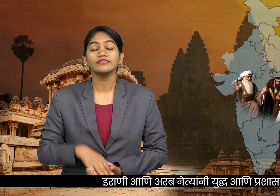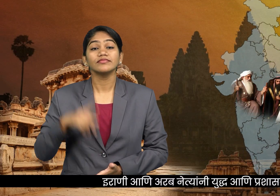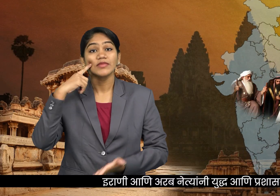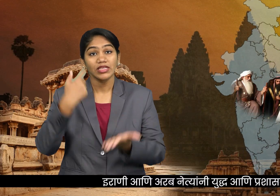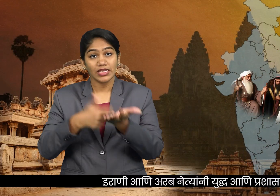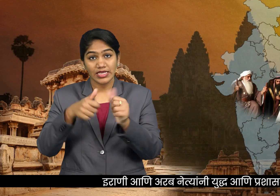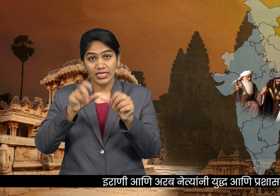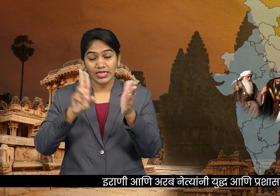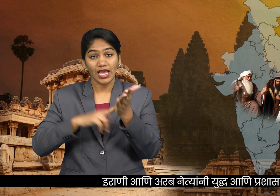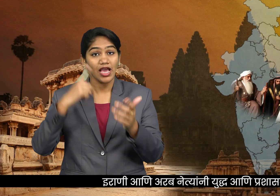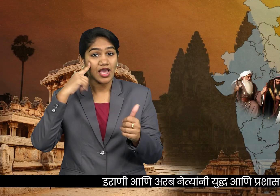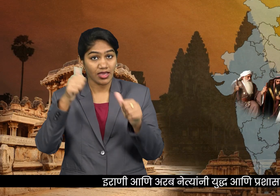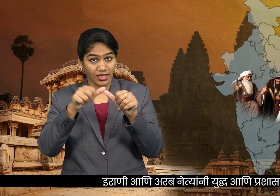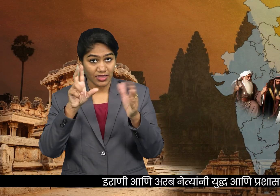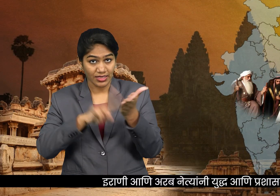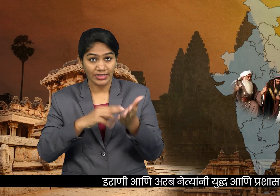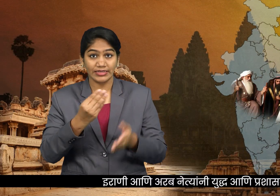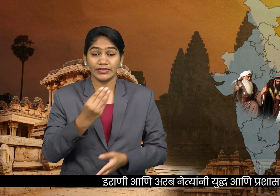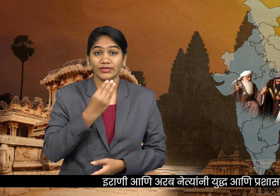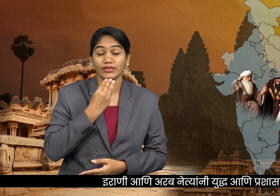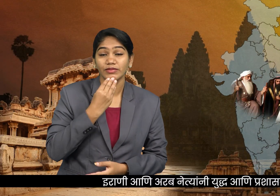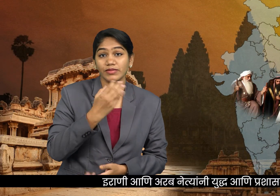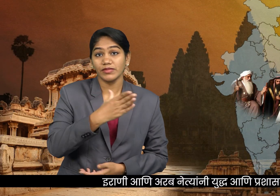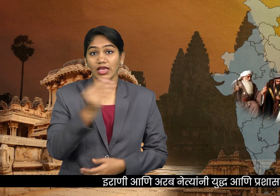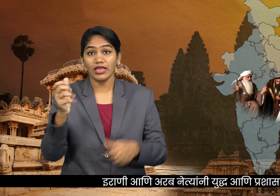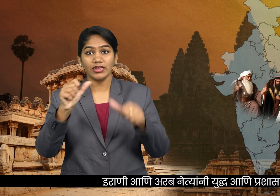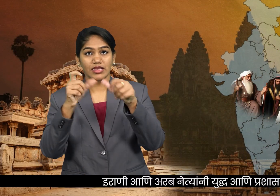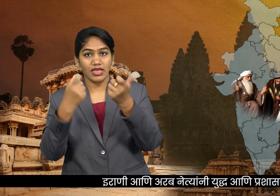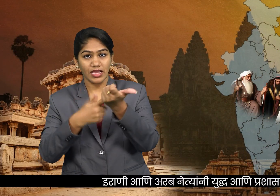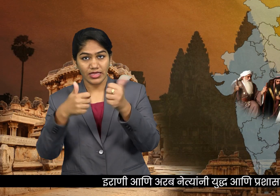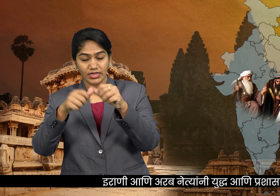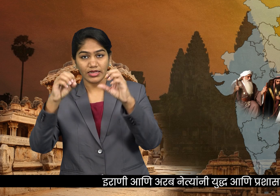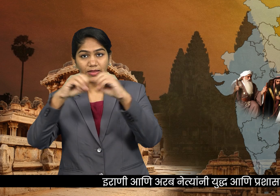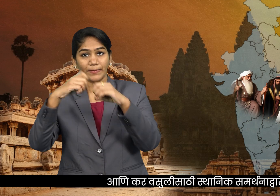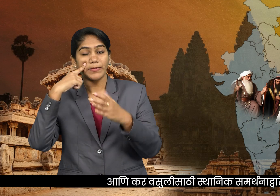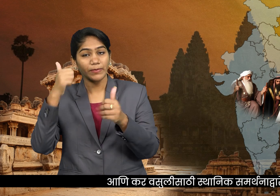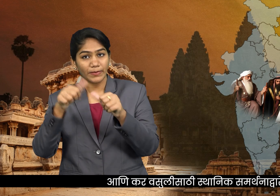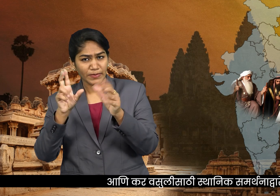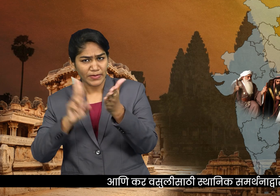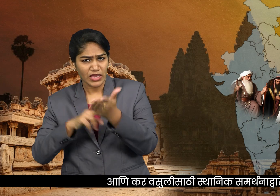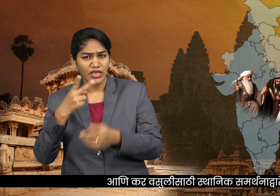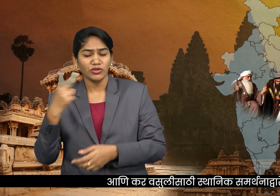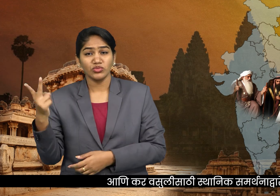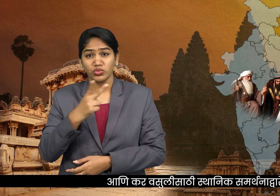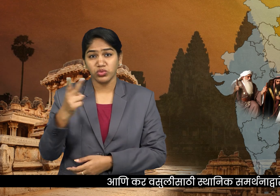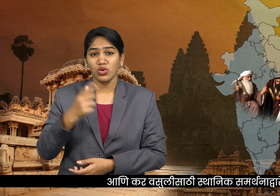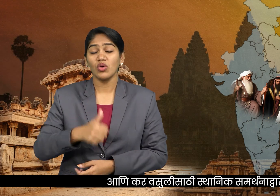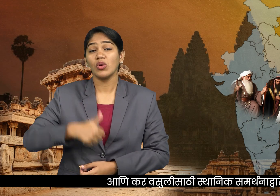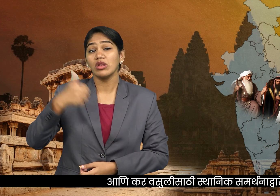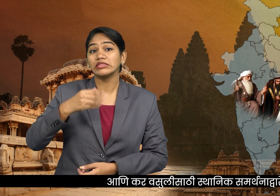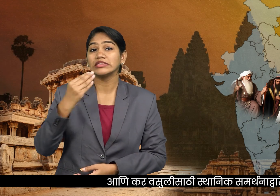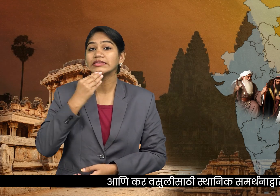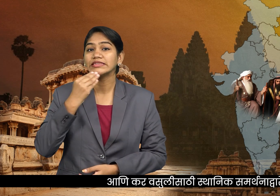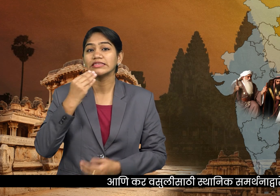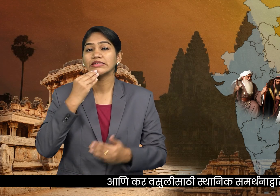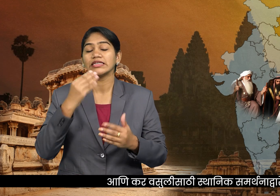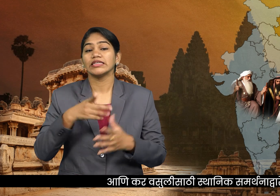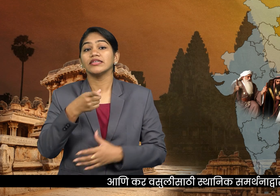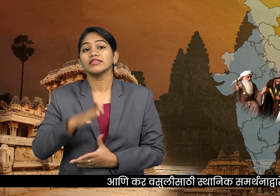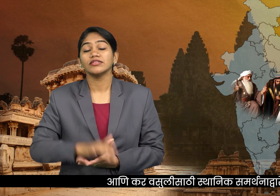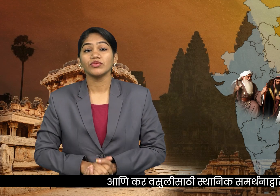इराणी आणि अरब नेत्यांनी युद्ध आणि प्रशासन आणि कर वसुलीसाठी